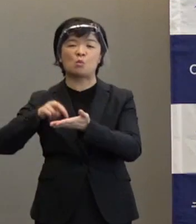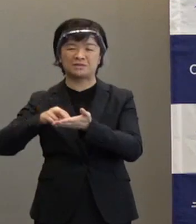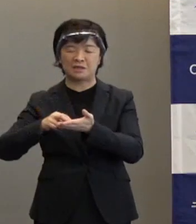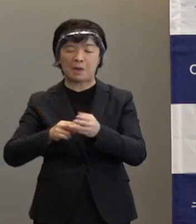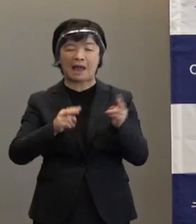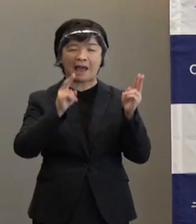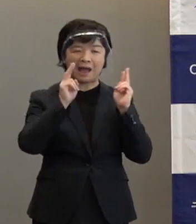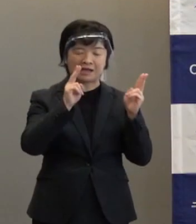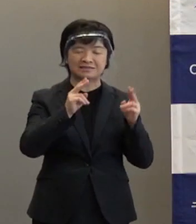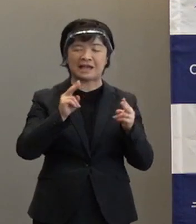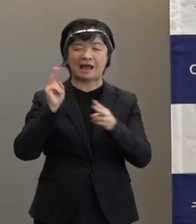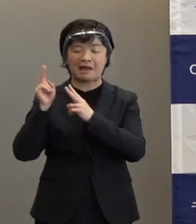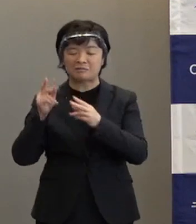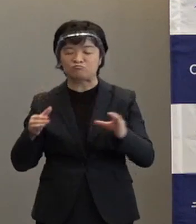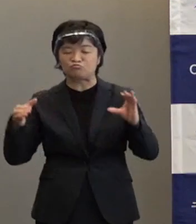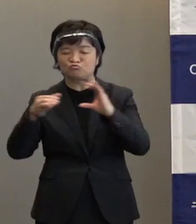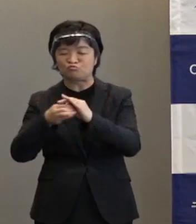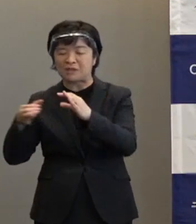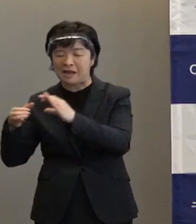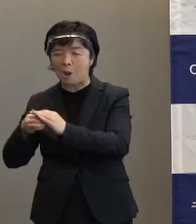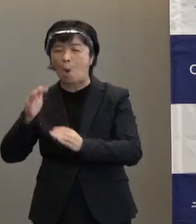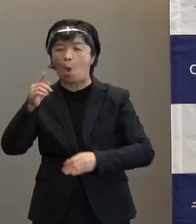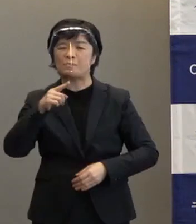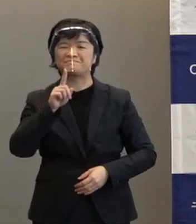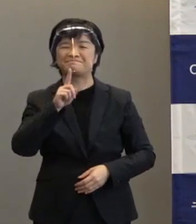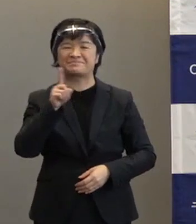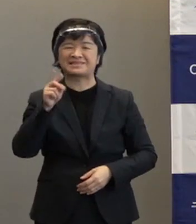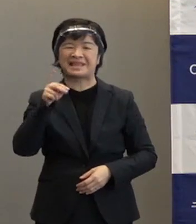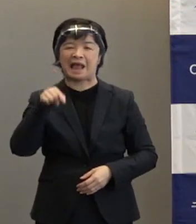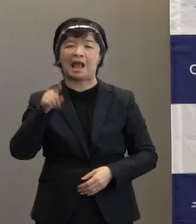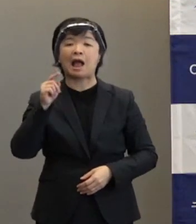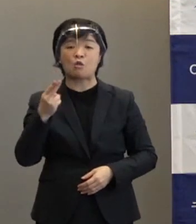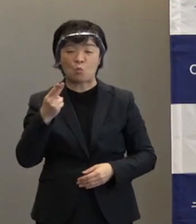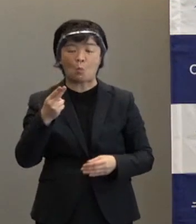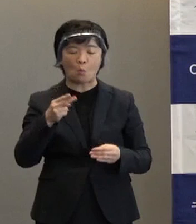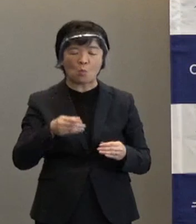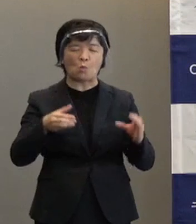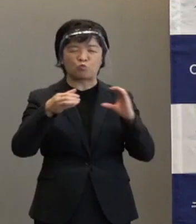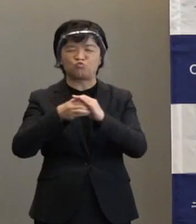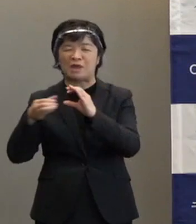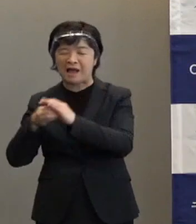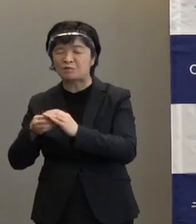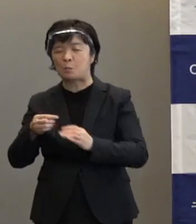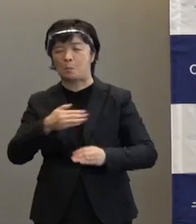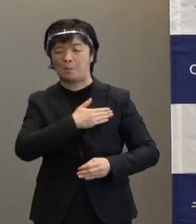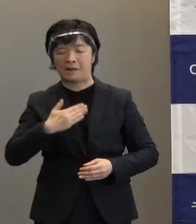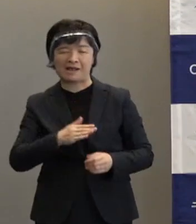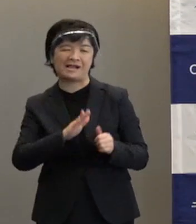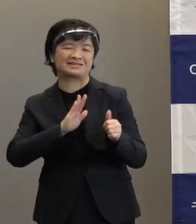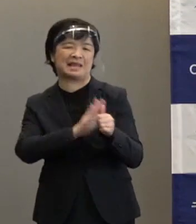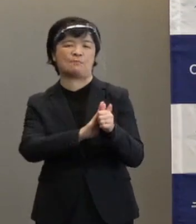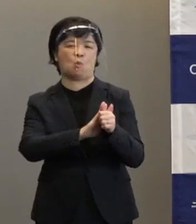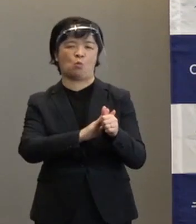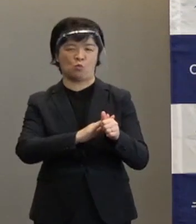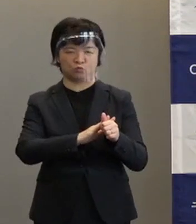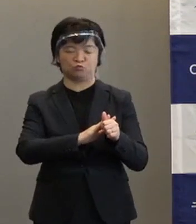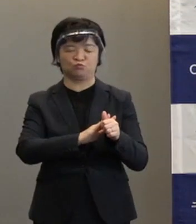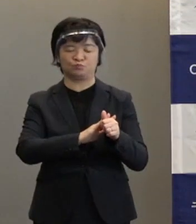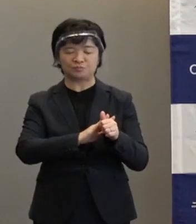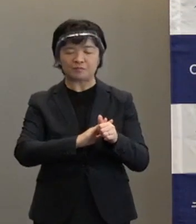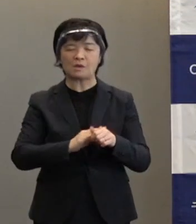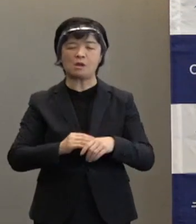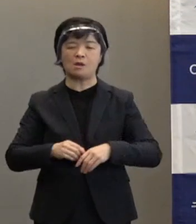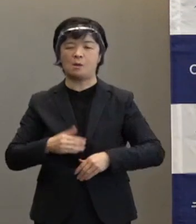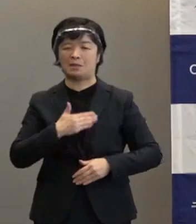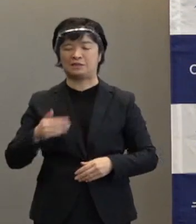りを我々としてはこうしっかりサポート、コーディネートさせていただいたりですね、もしくは我々行政が民間の